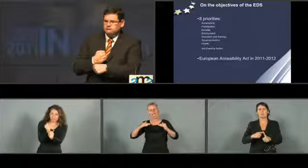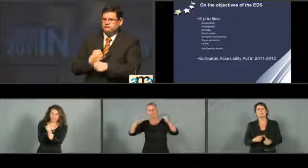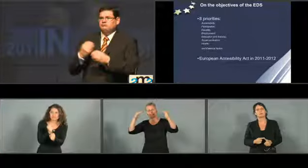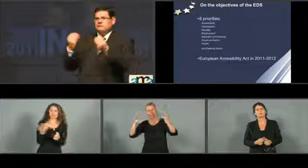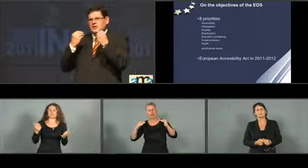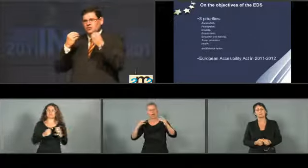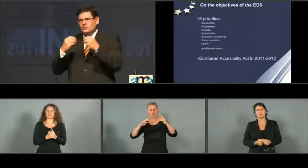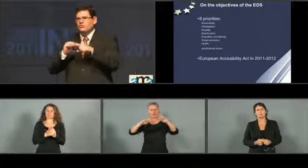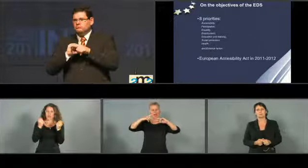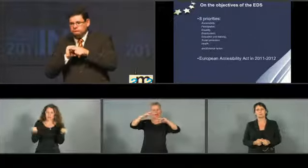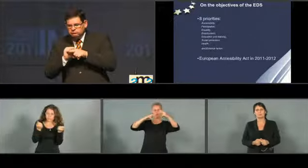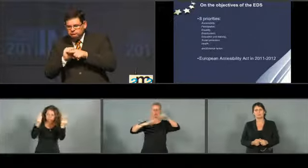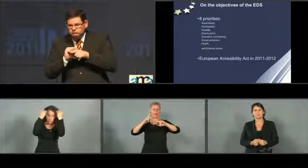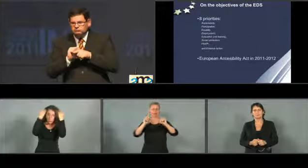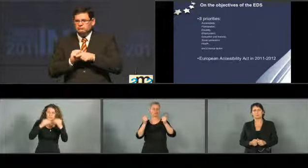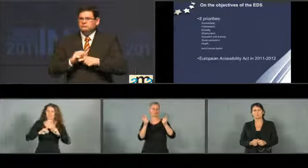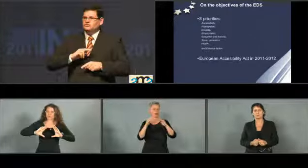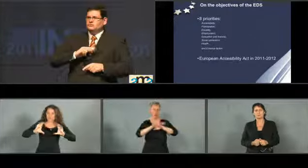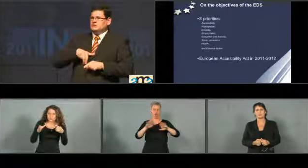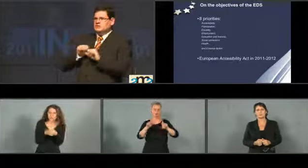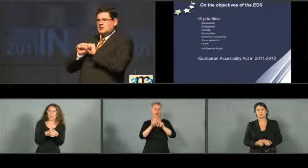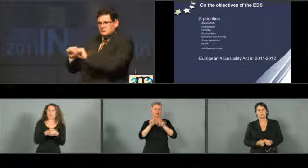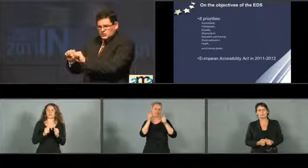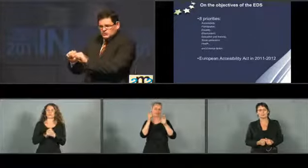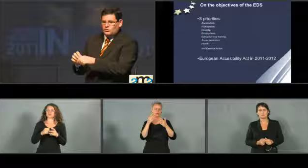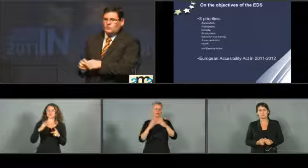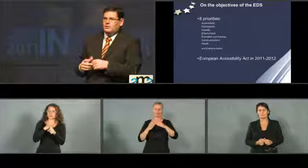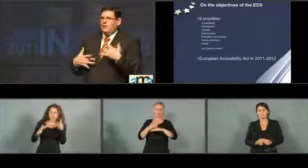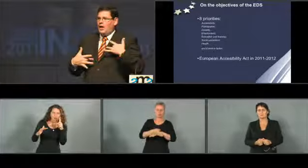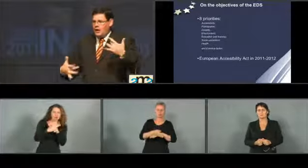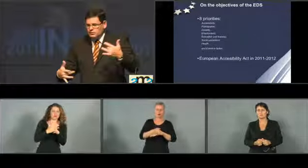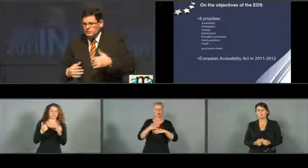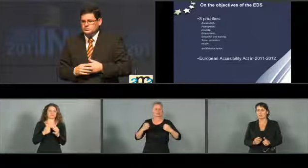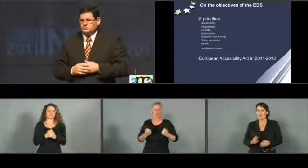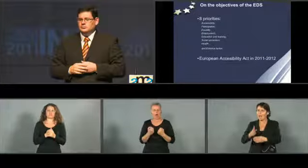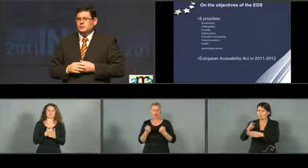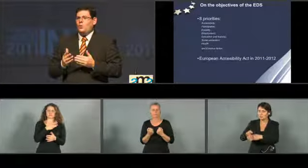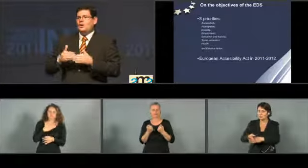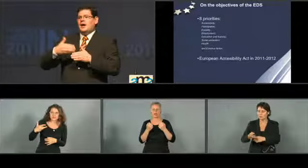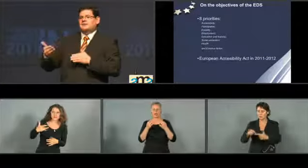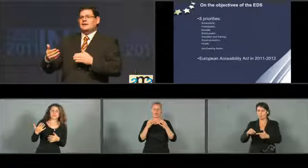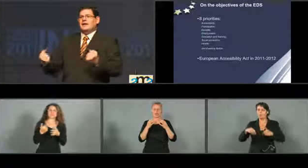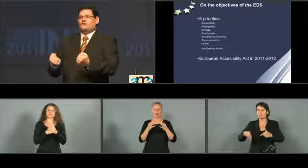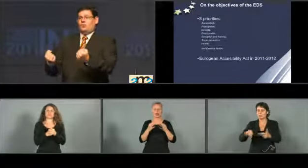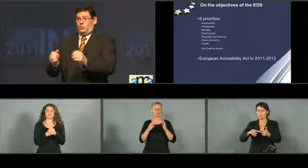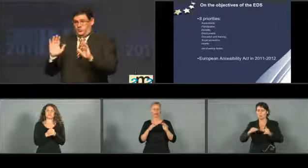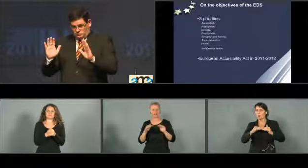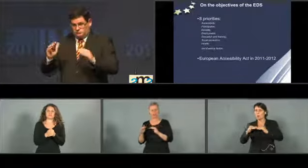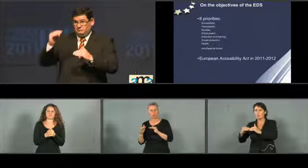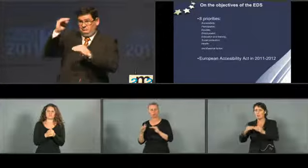l'égalité, le travail ou l'emploi, l'éducation, la formation, protection sociale,